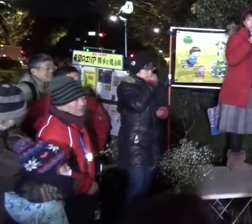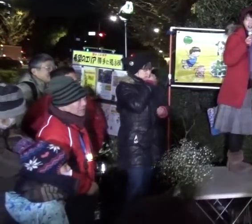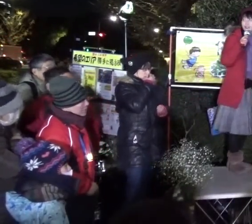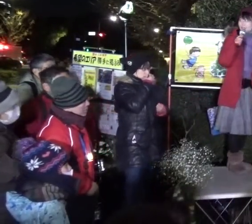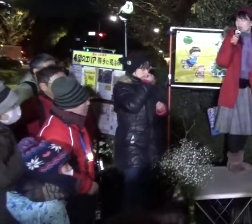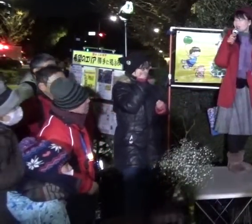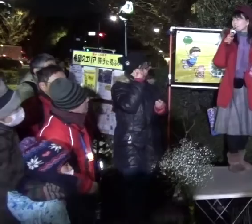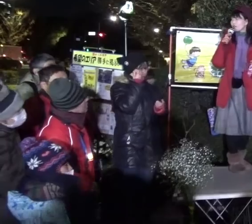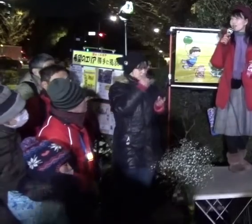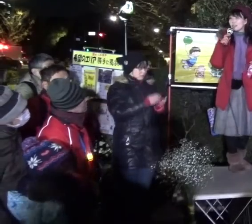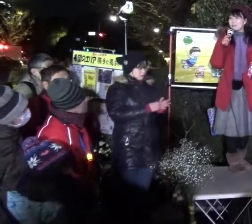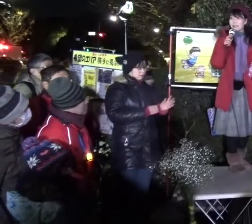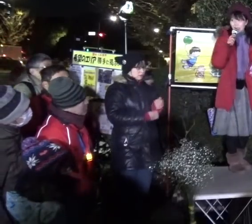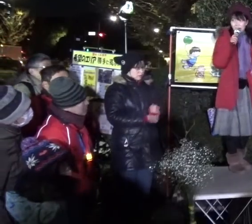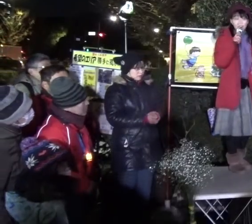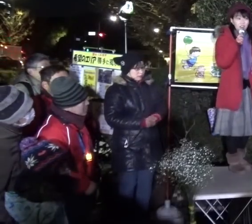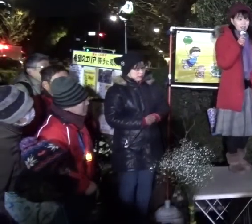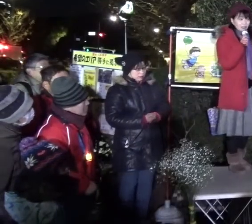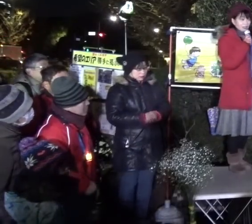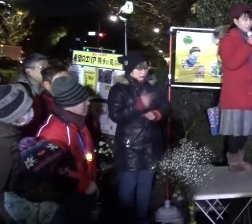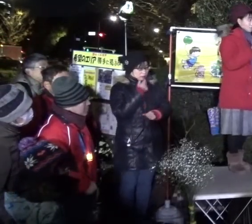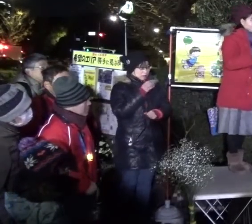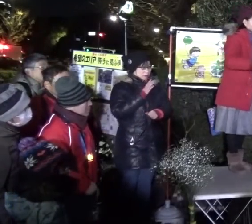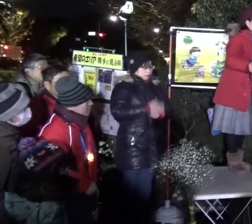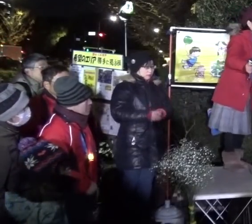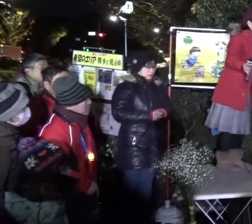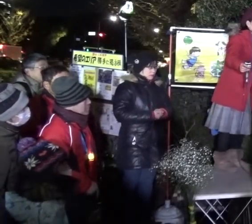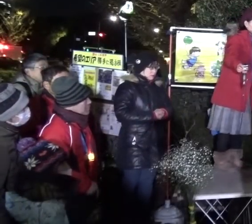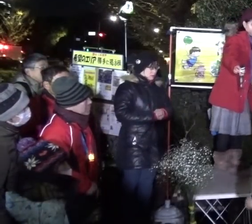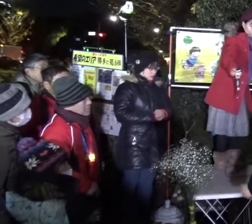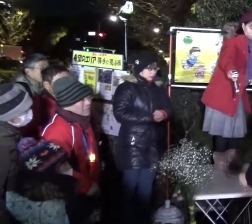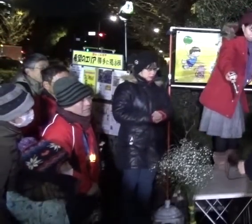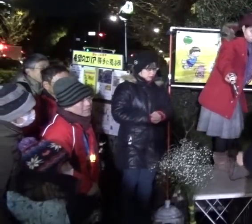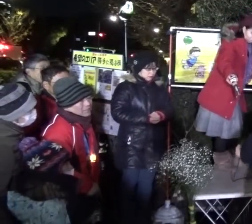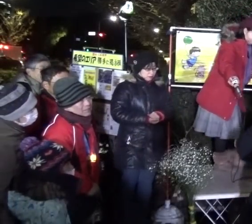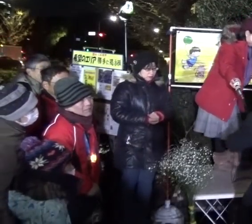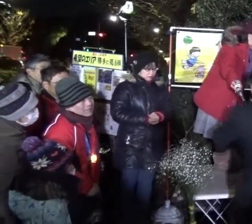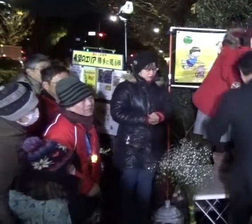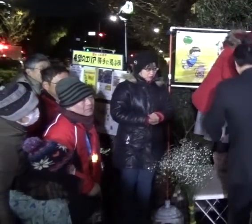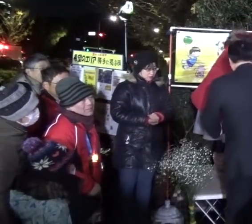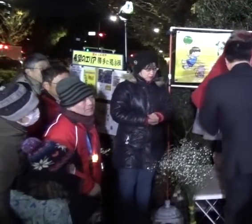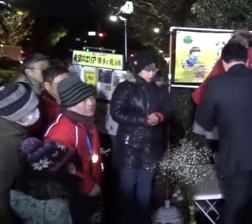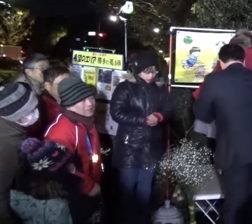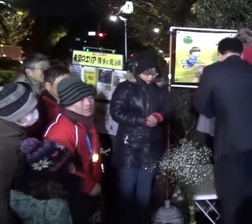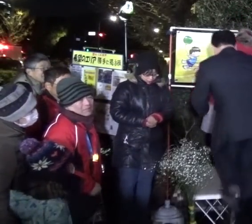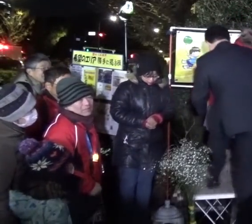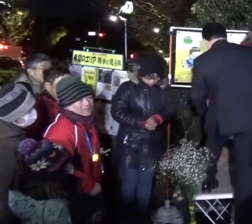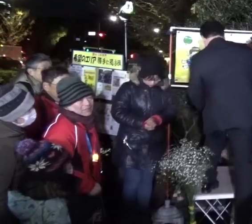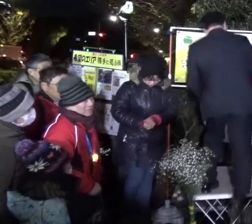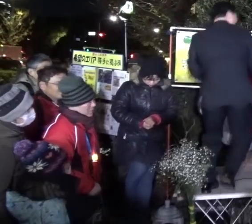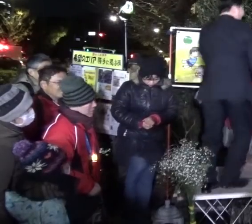ちょっと今日ね8時押しちゃいますが許してください。 もう押してるけどね。